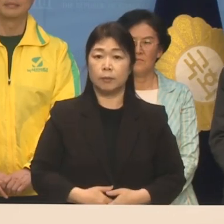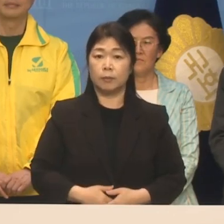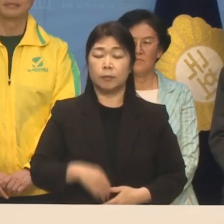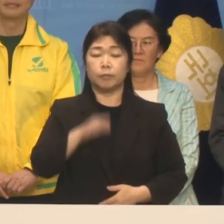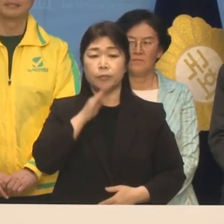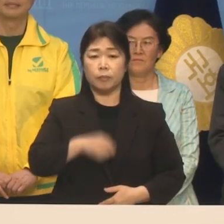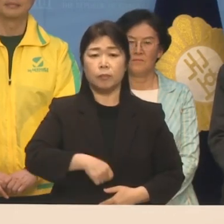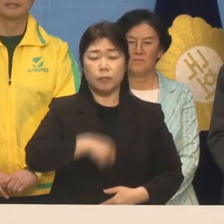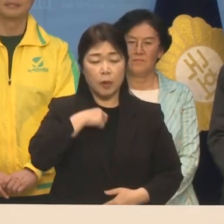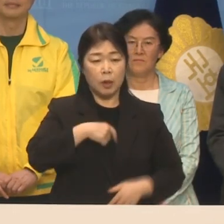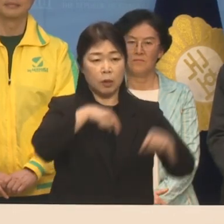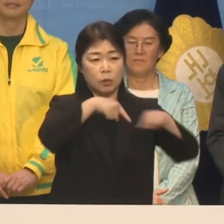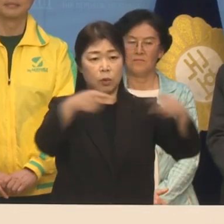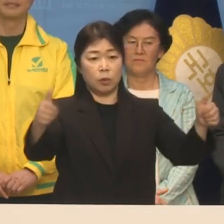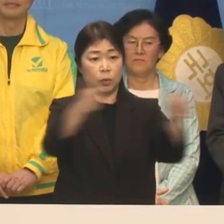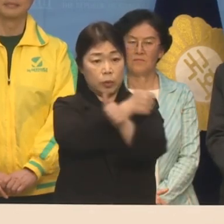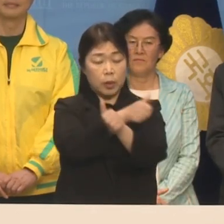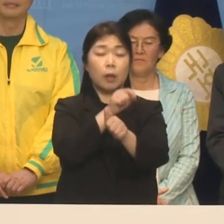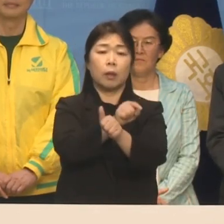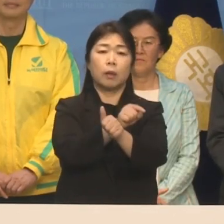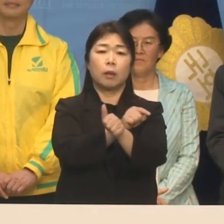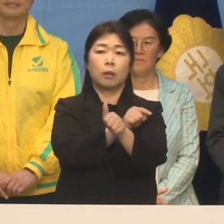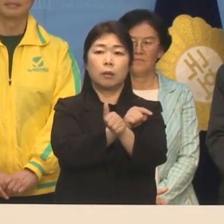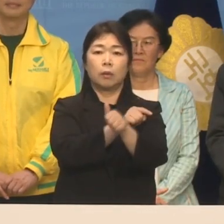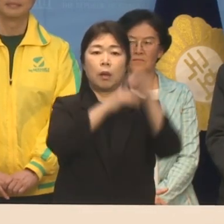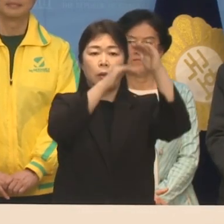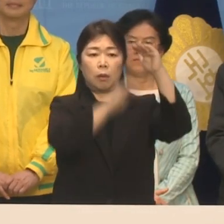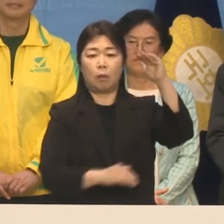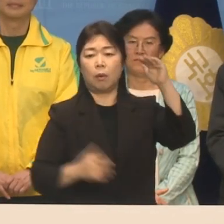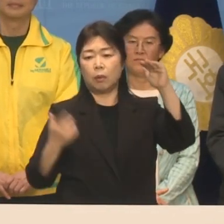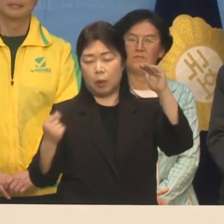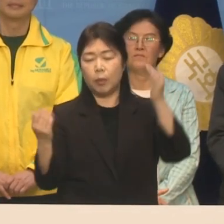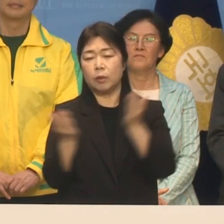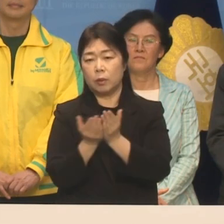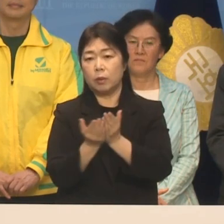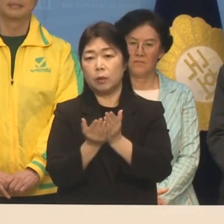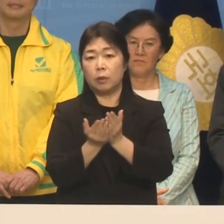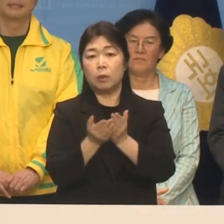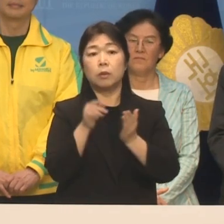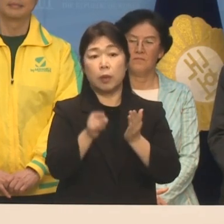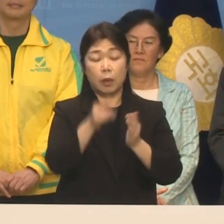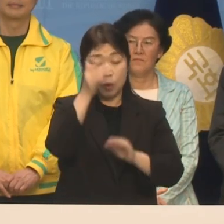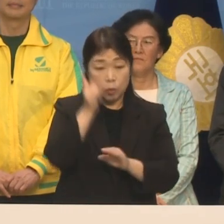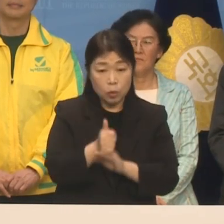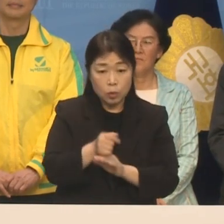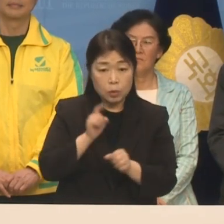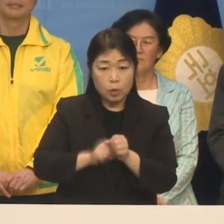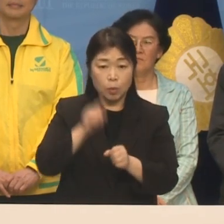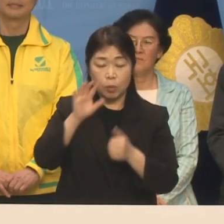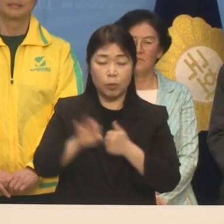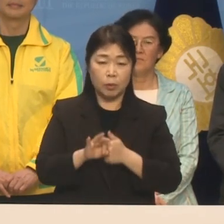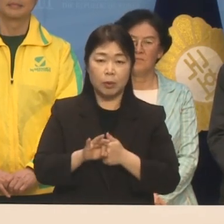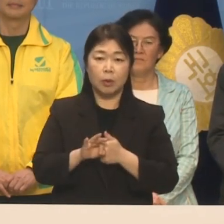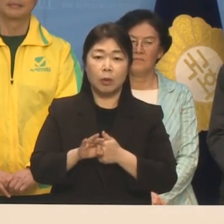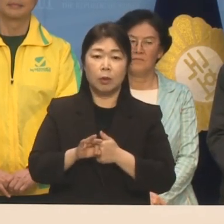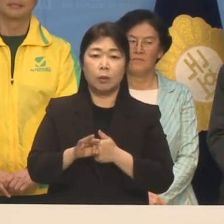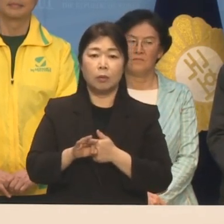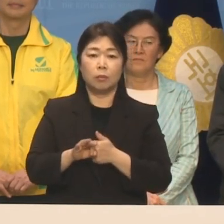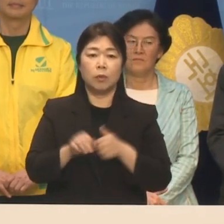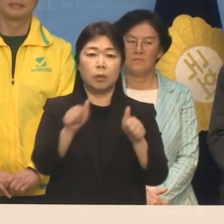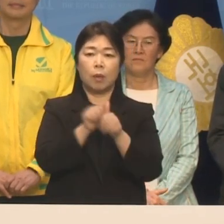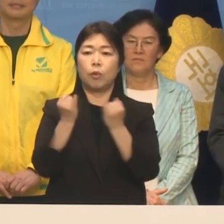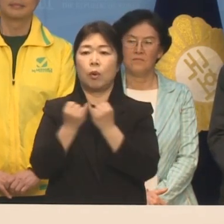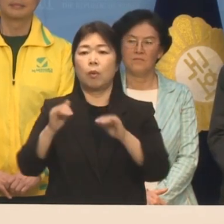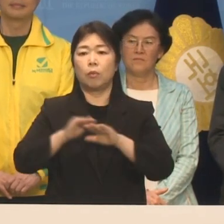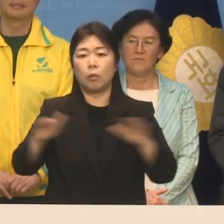정권 교체라고 하는 그 뜻과 맞고 그 뜻이 성평등 정의하고도 맞다라고 하는 생각으로